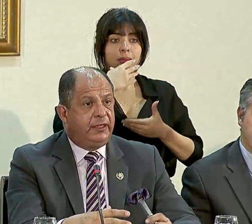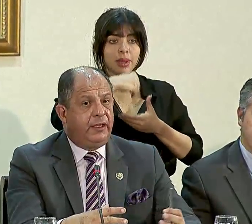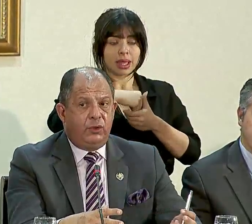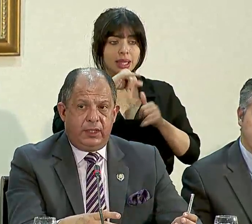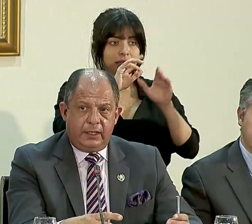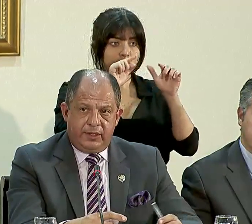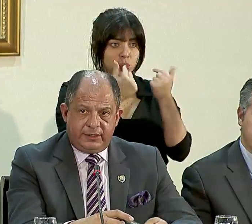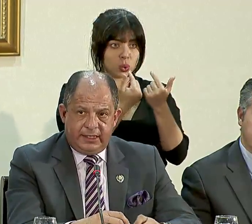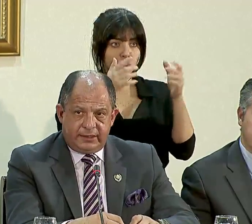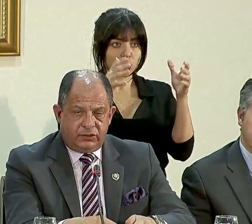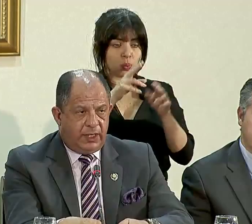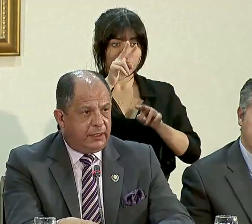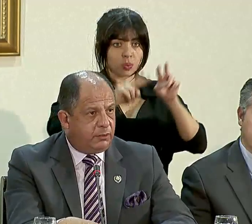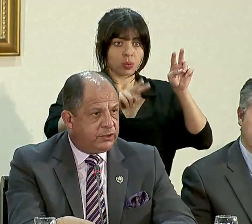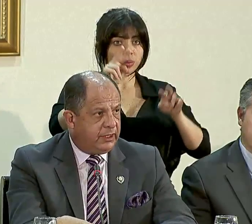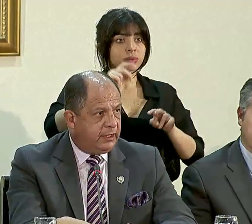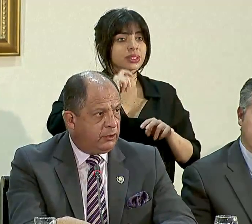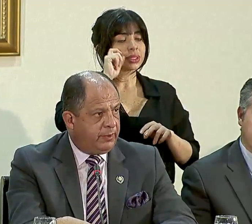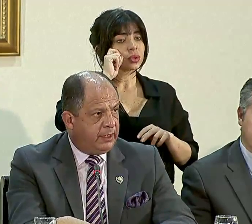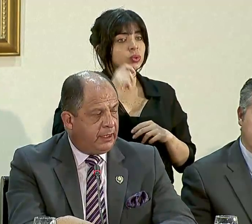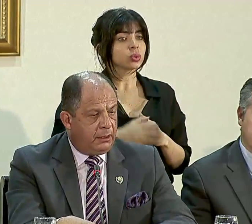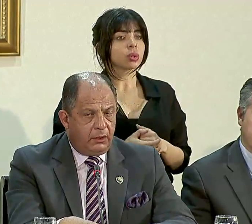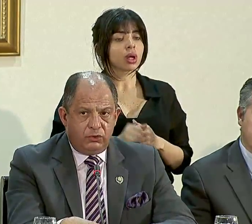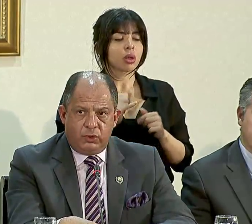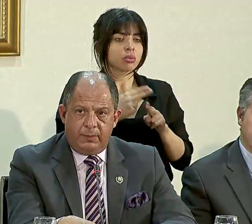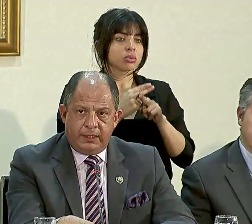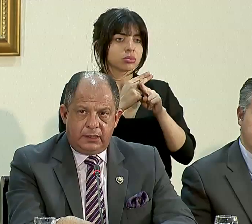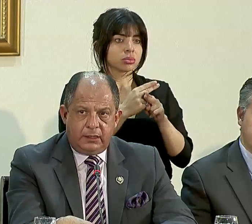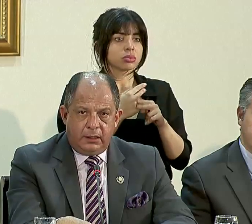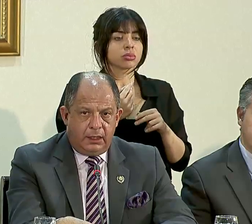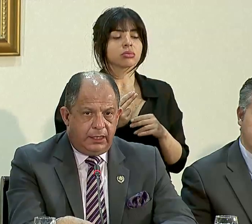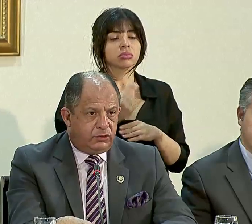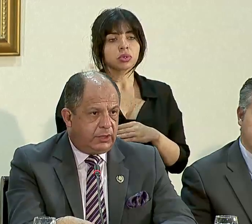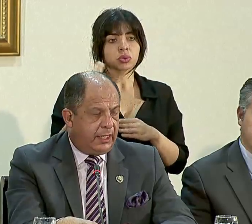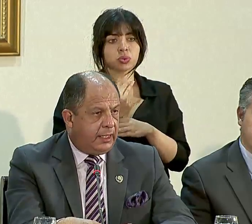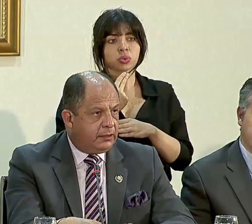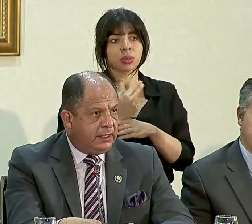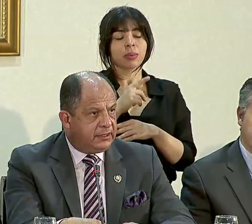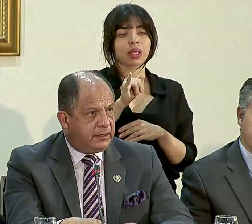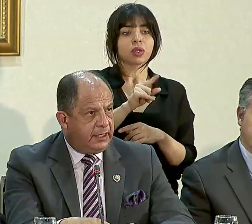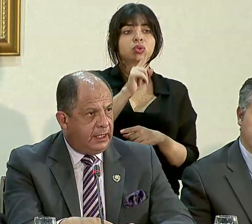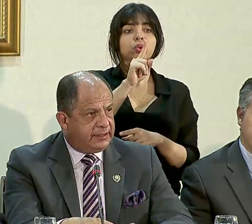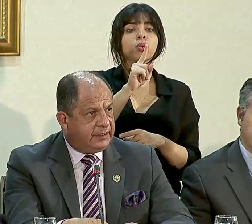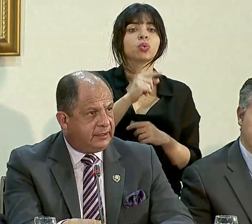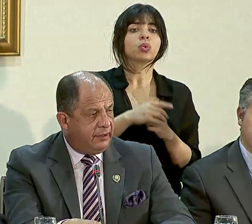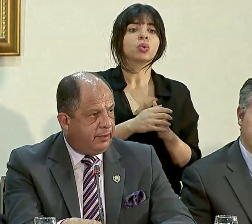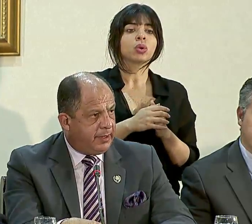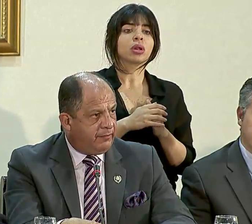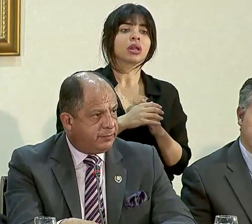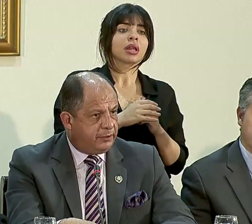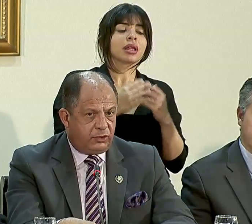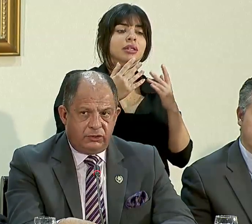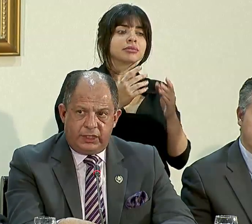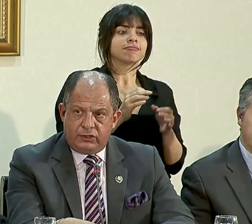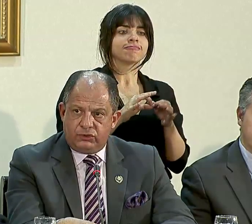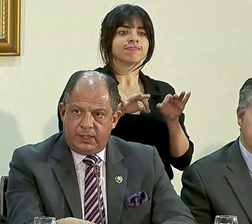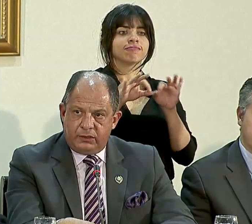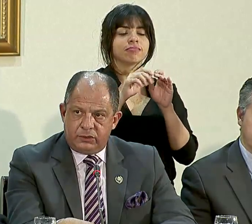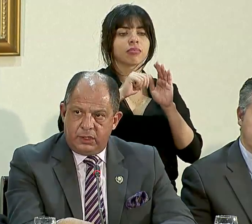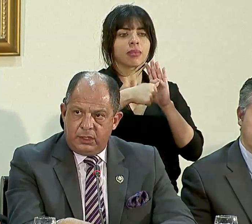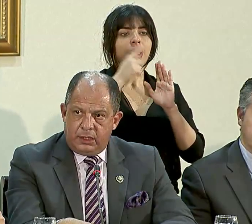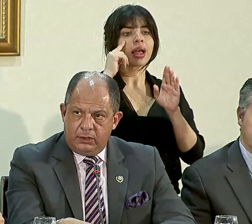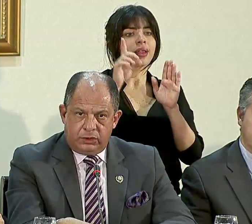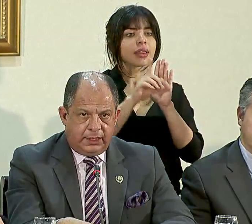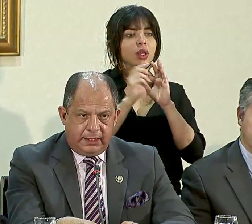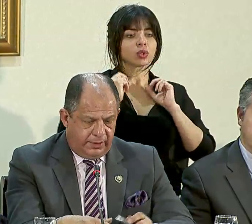este colectivo de la diversidad sexual, como se le denomina usualmente, es una excitativa para el respeto de los derechos